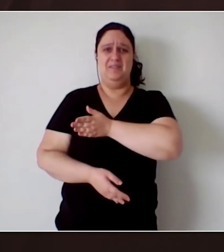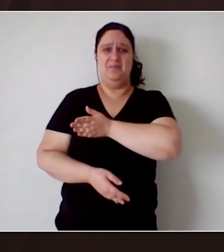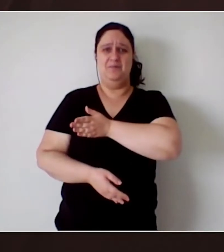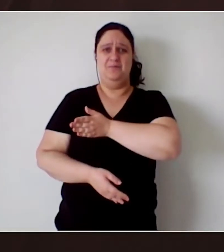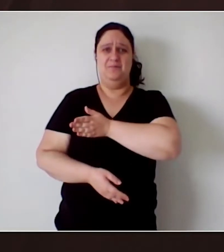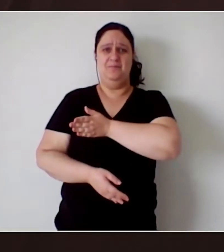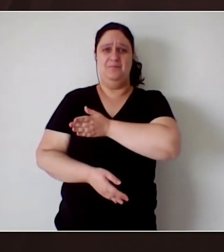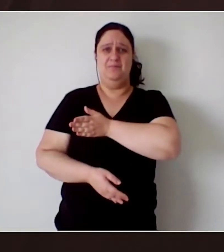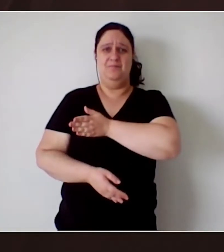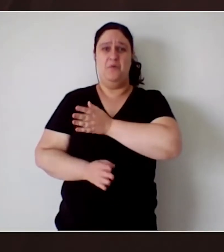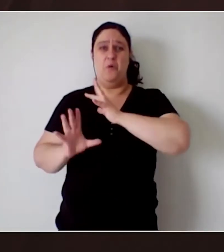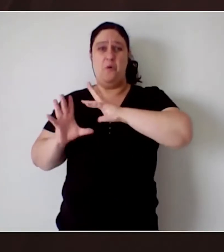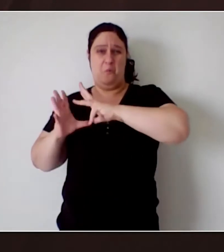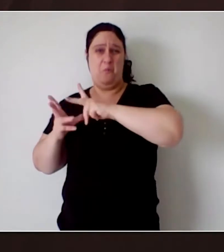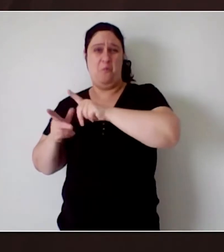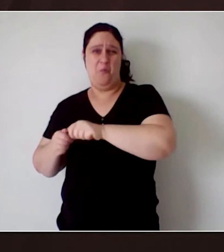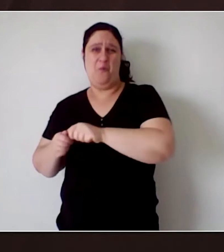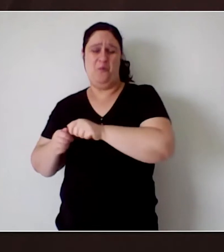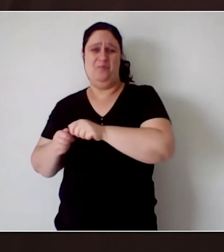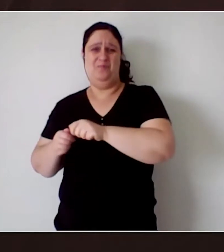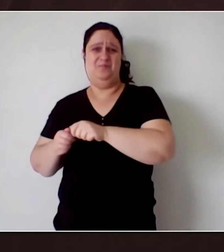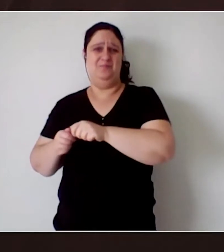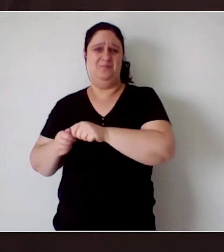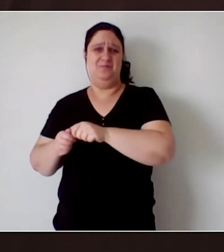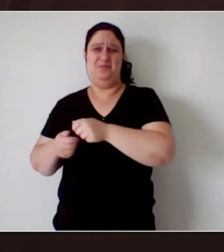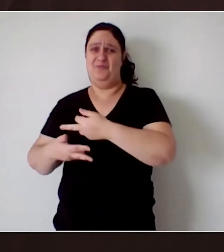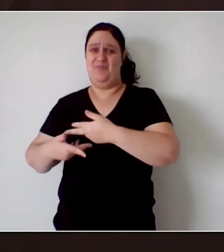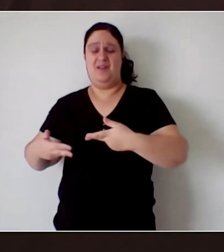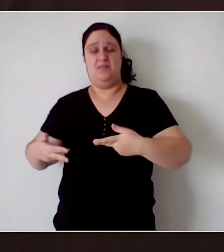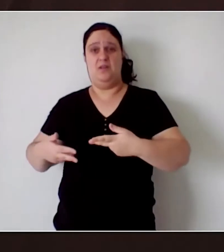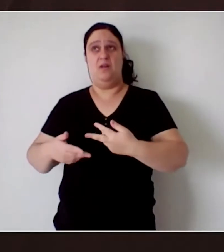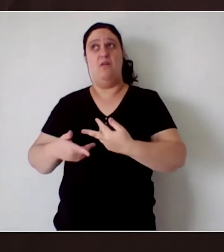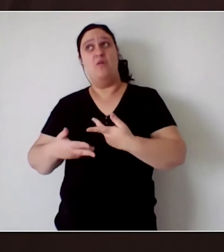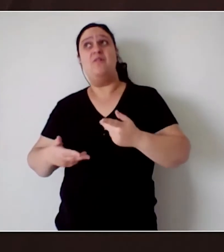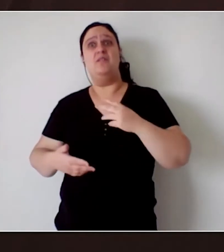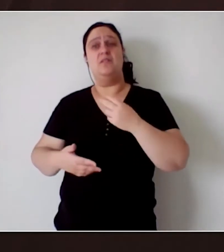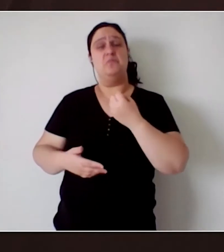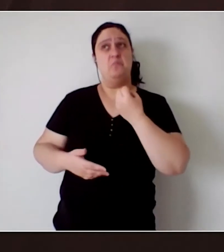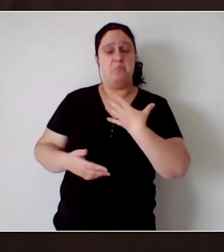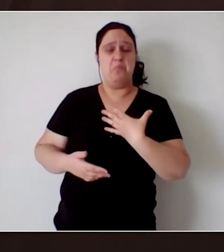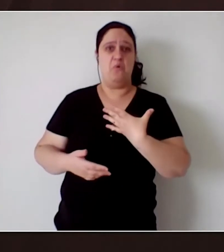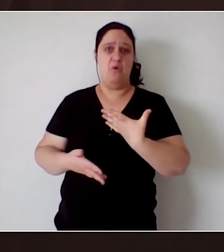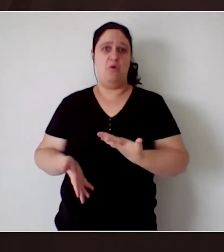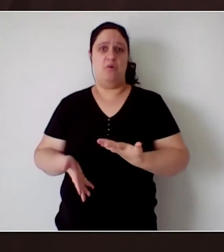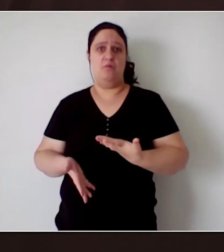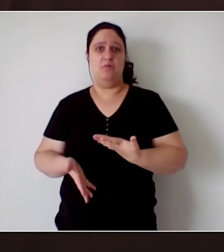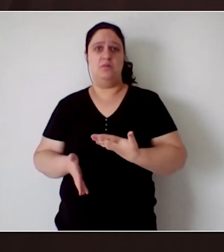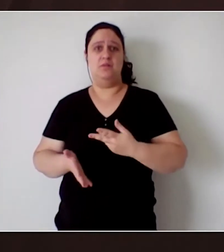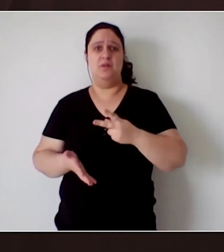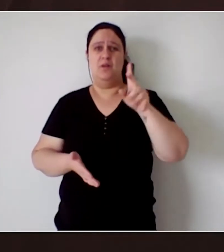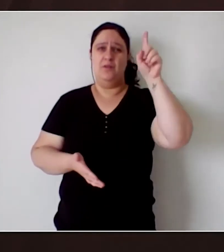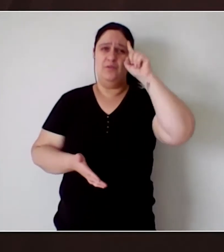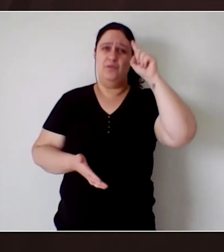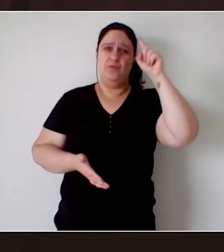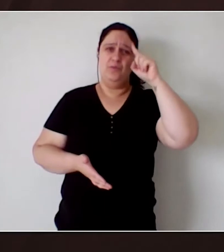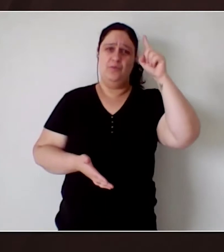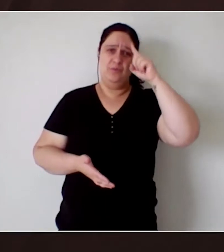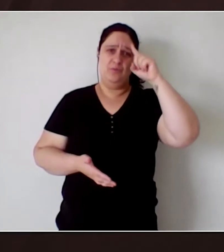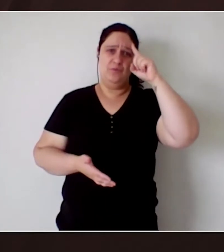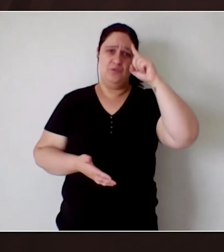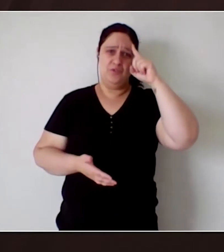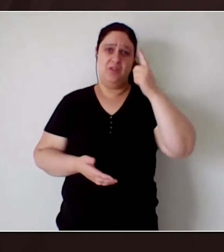mundano, até coisas legítimas. Todo dia na cabeça dele é negócio, é